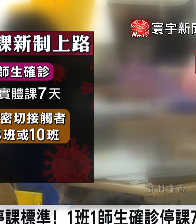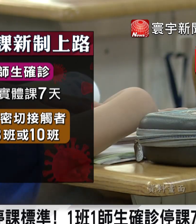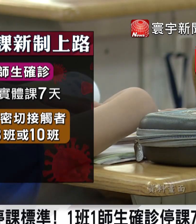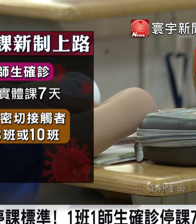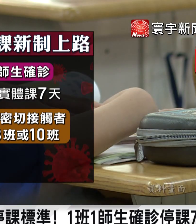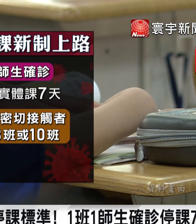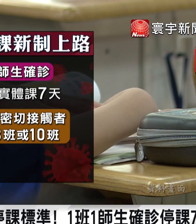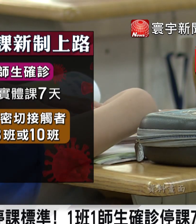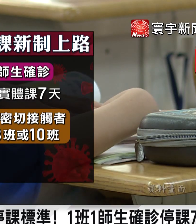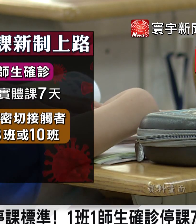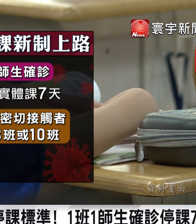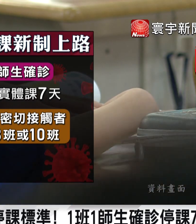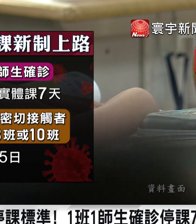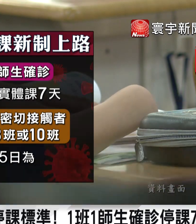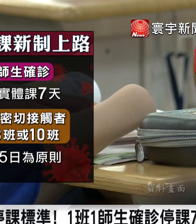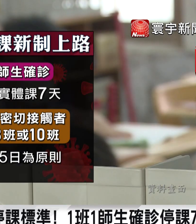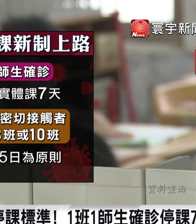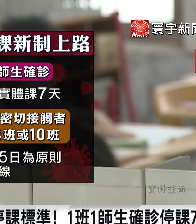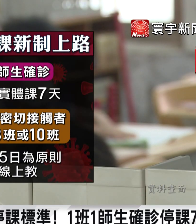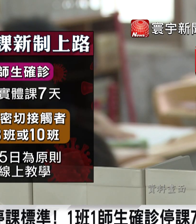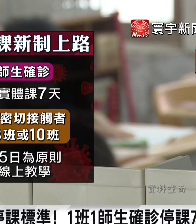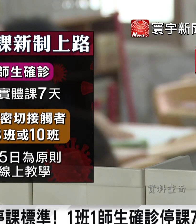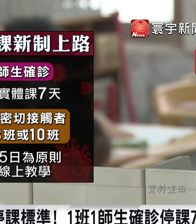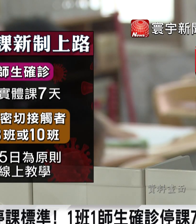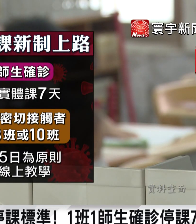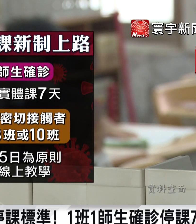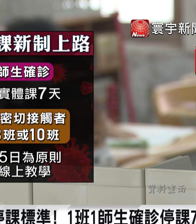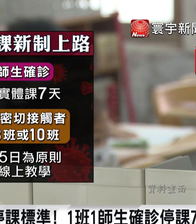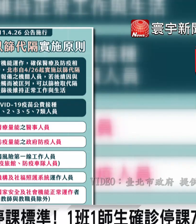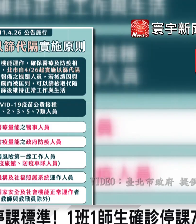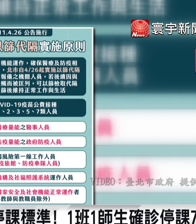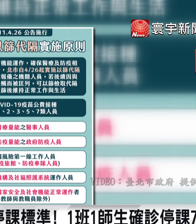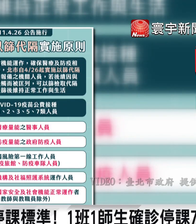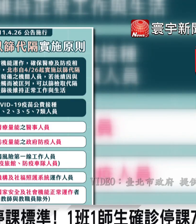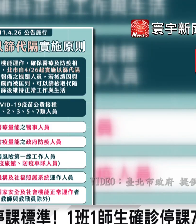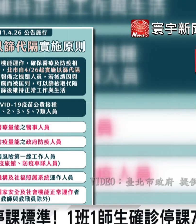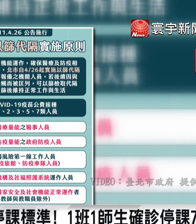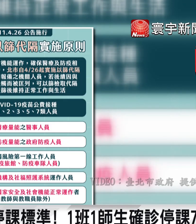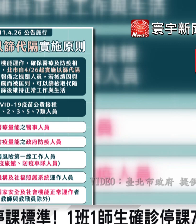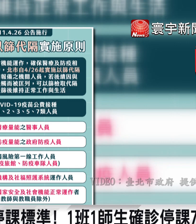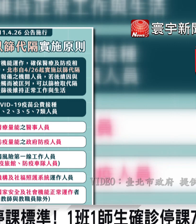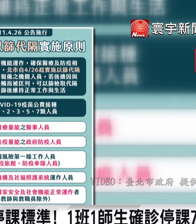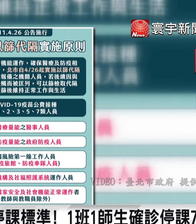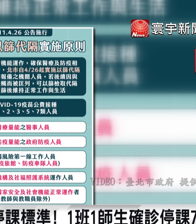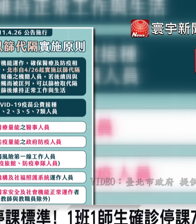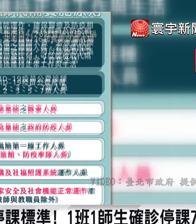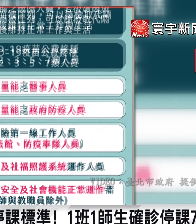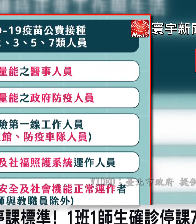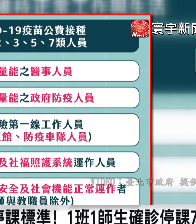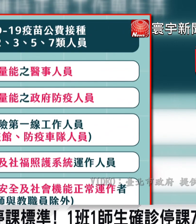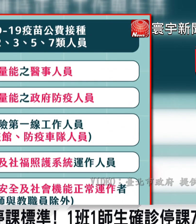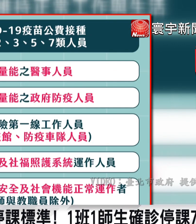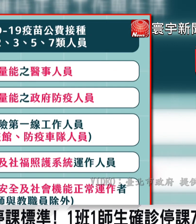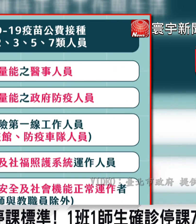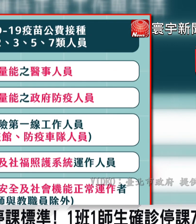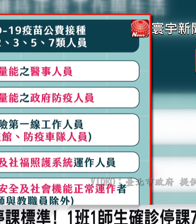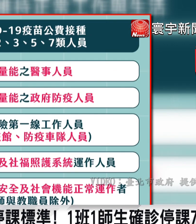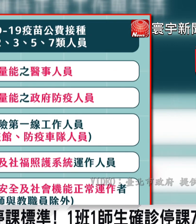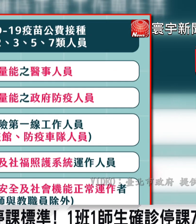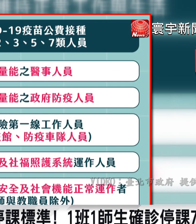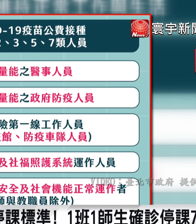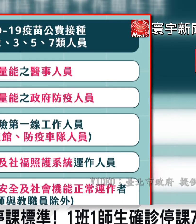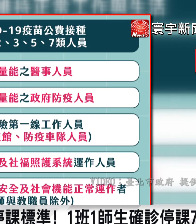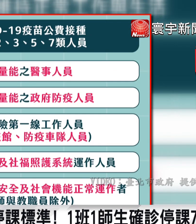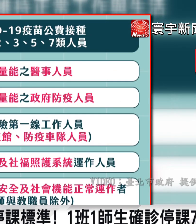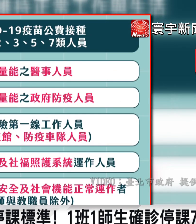校班级达1/3或10班以上，启动线上教学。也扩大以筛代隔实施范围，不止1、2类防疫人